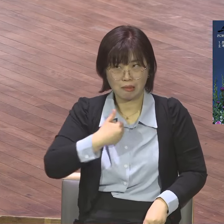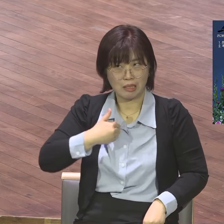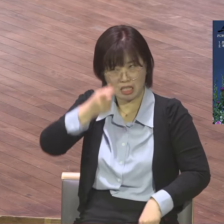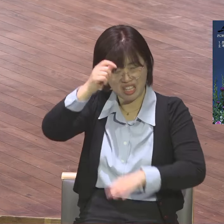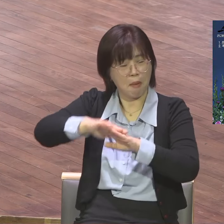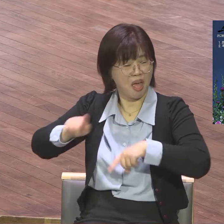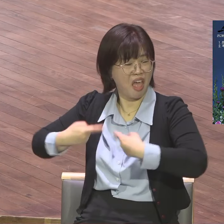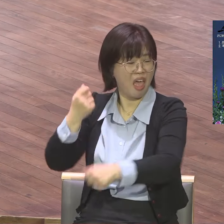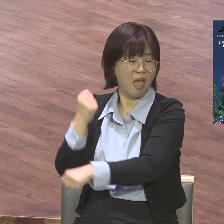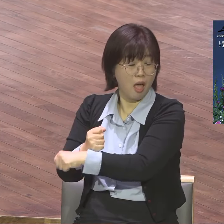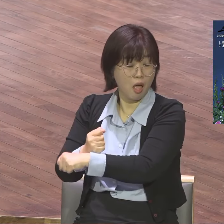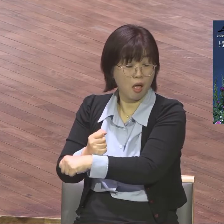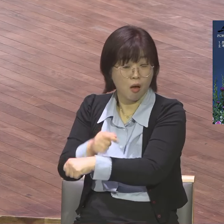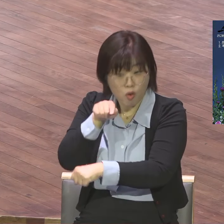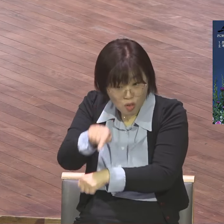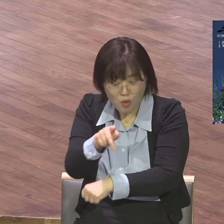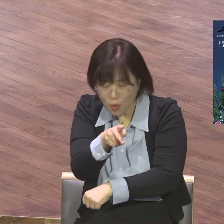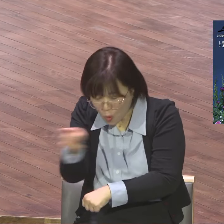삶.